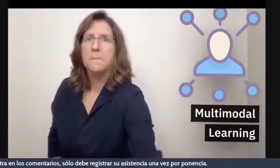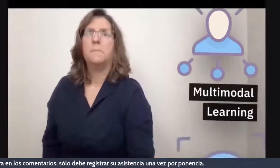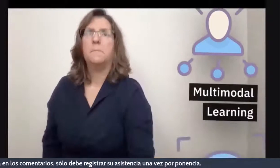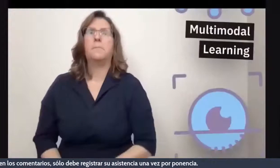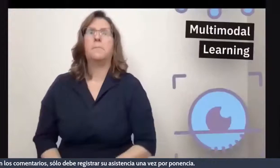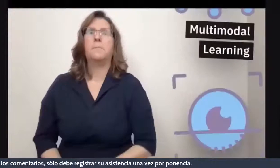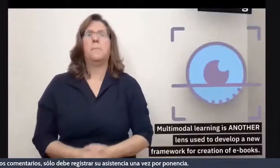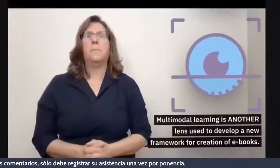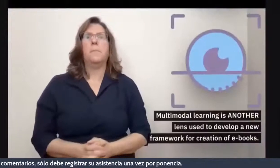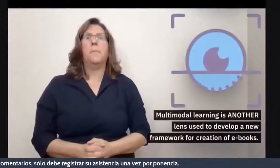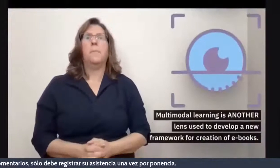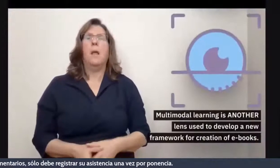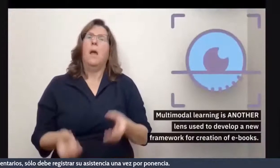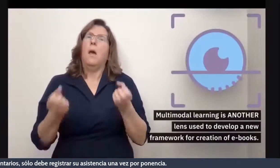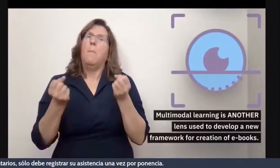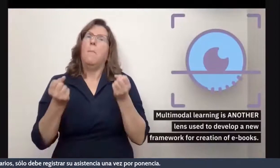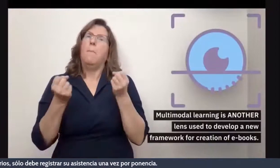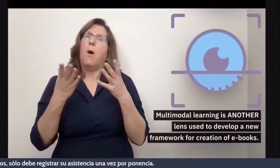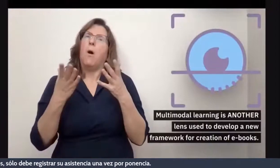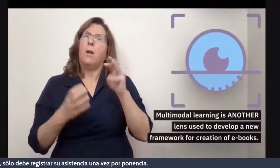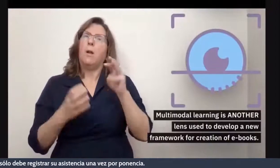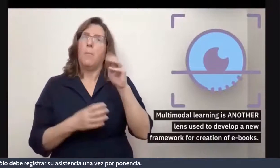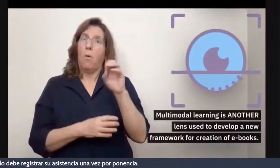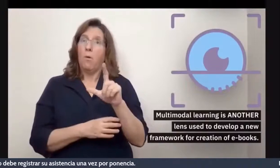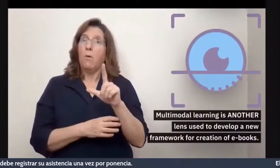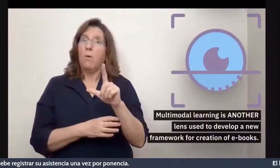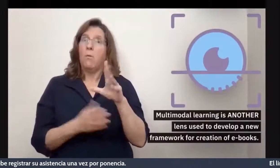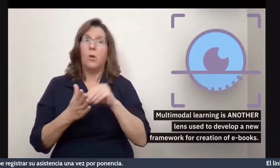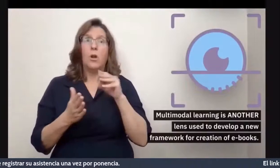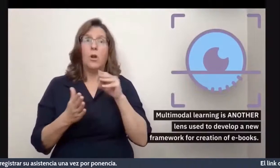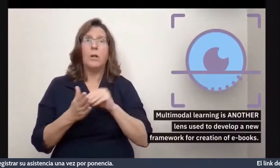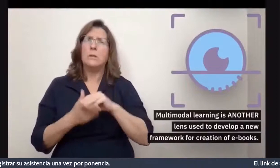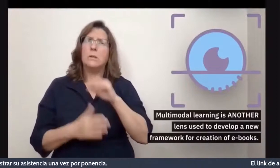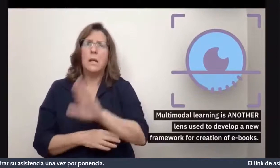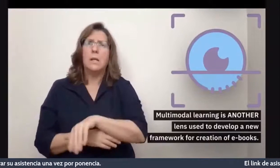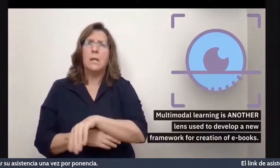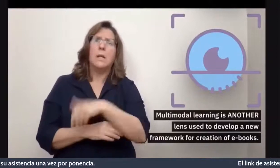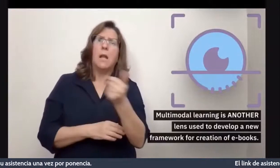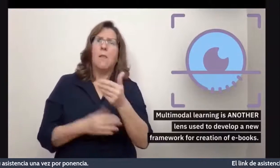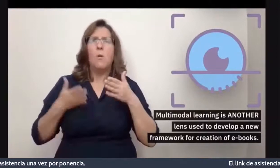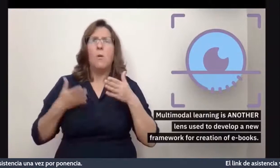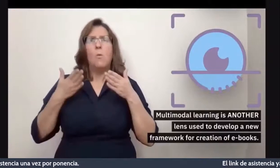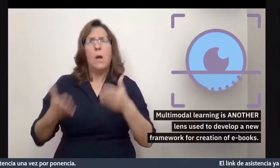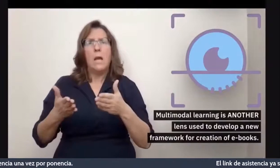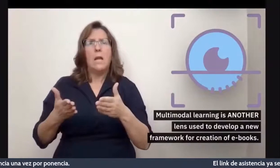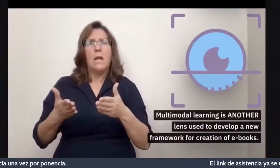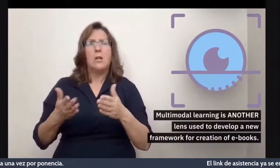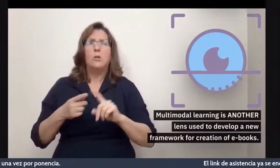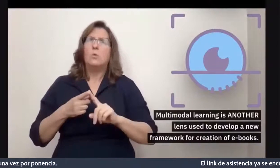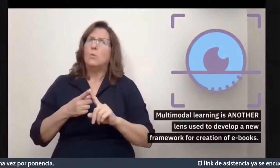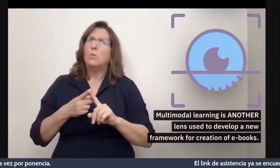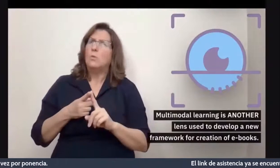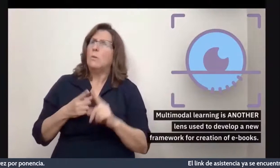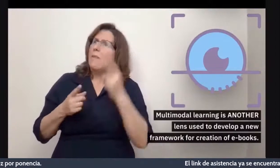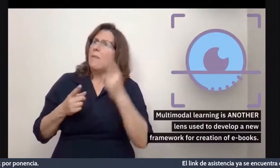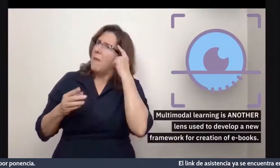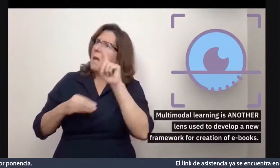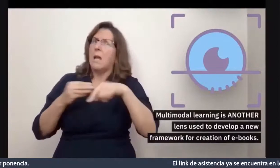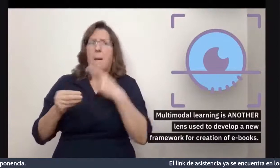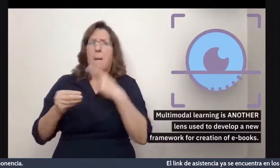El aprendizaje multimodal es otro enfoque que podemos incorporar en este diseño de ebooks. Vamos